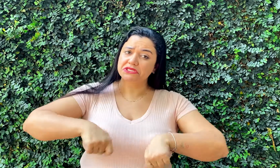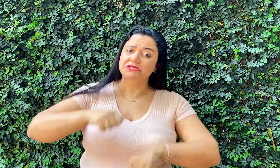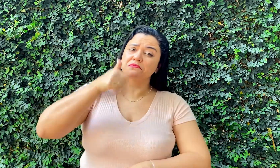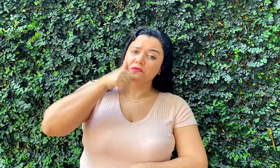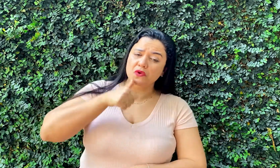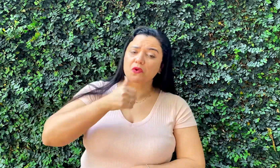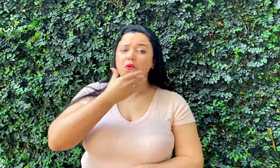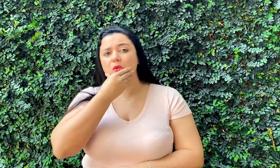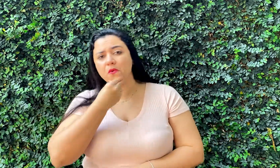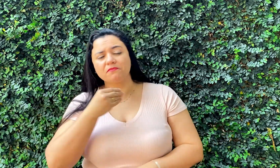estrutura própria.